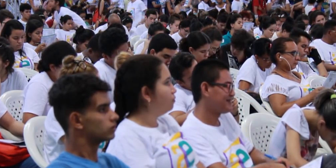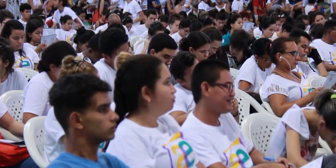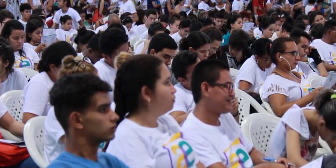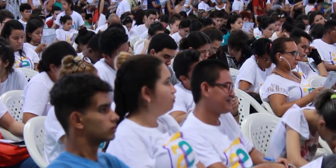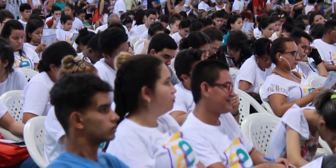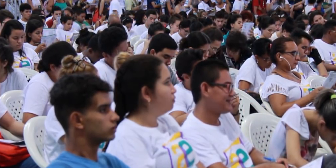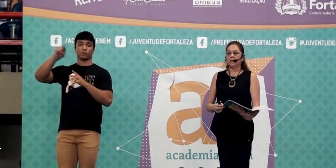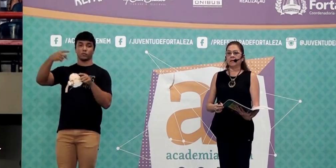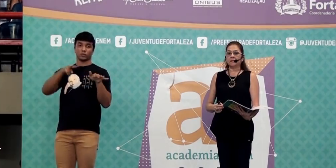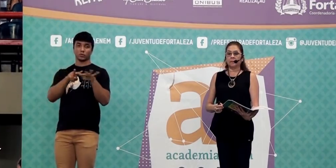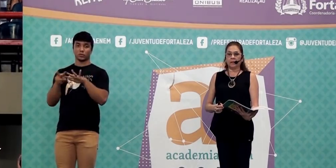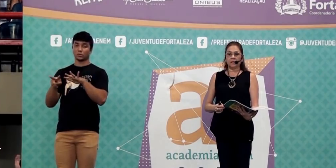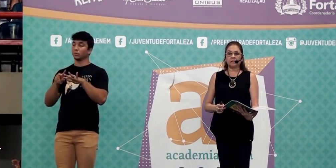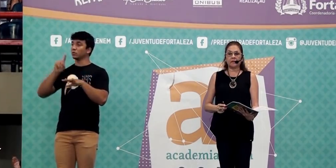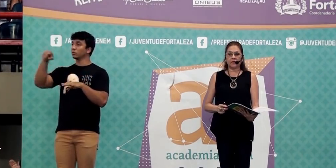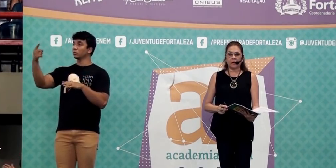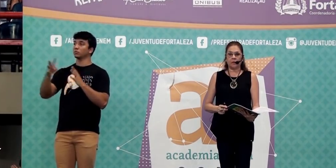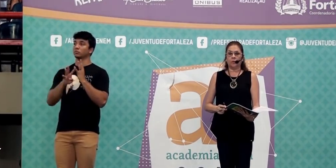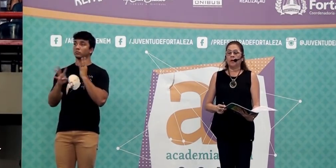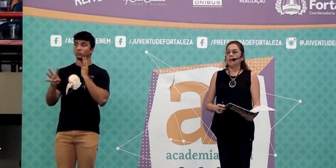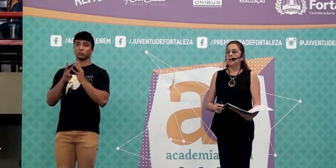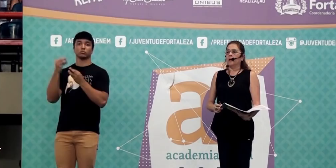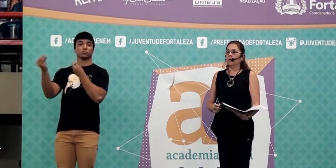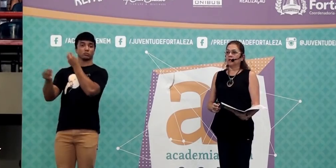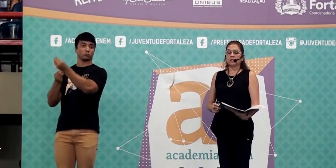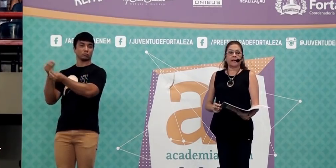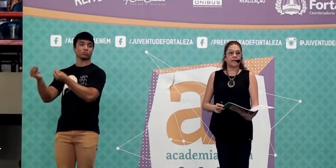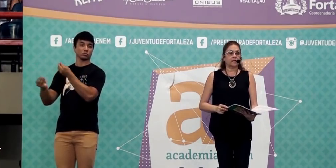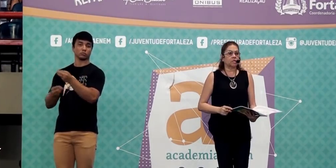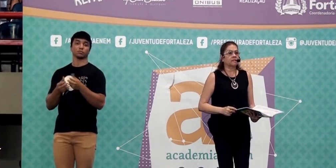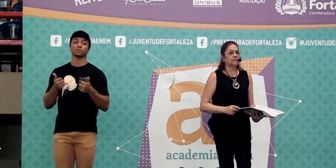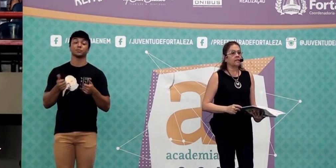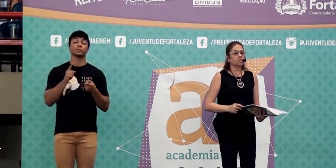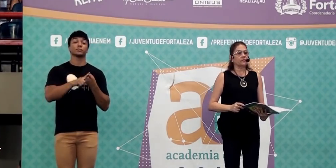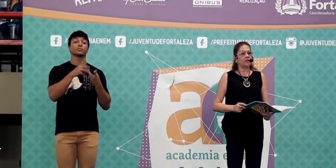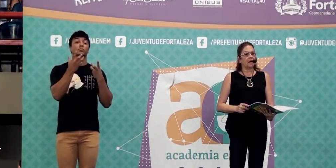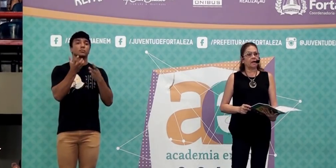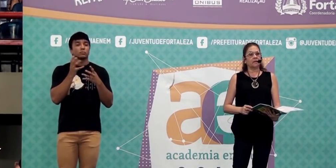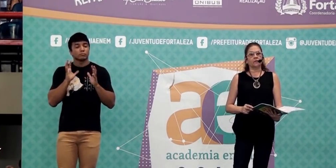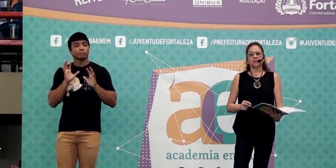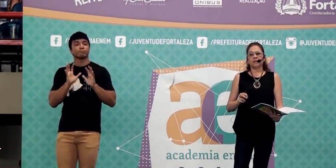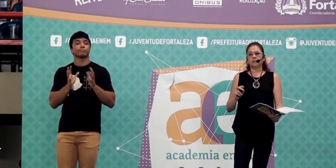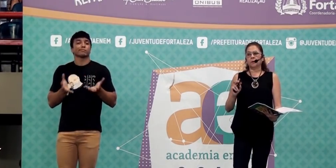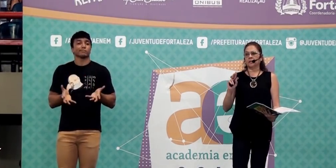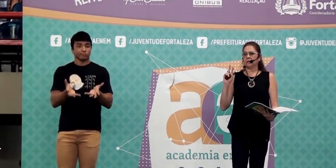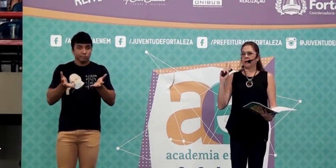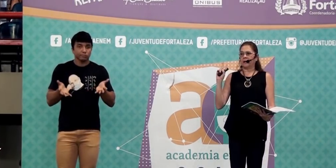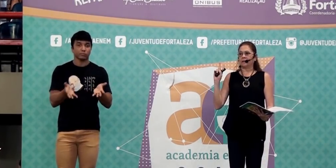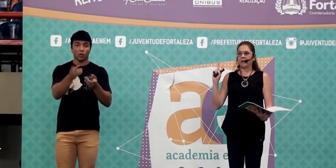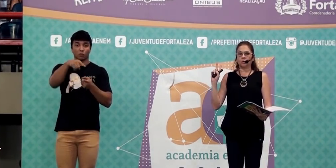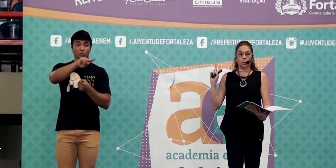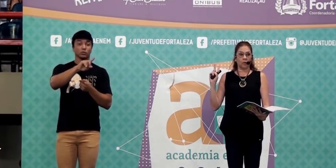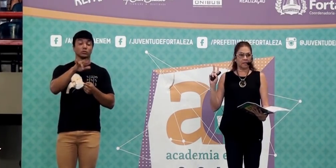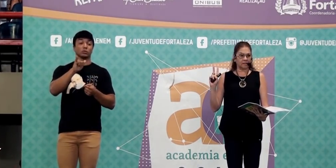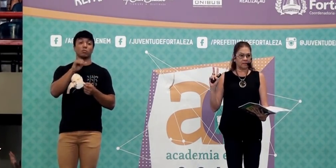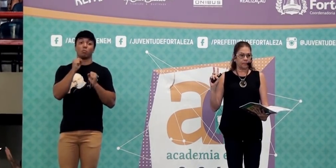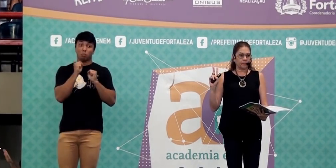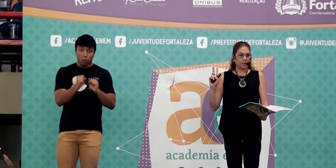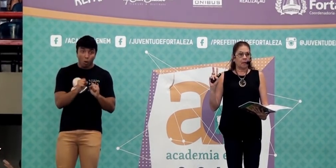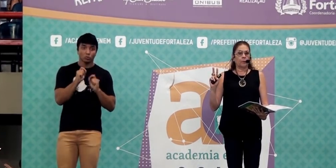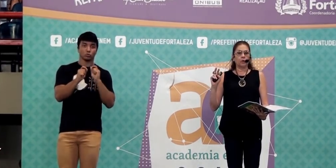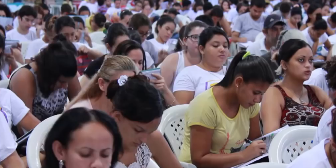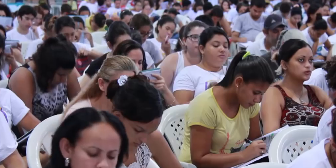próxima semana e nas semanas que virão. Eu gostaria de incentivar que vocês podem entregar até